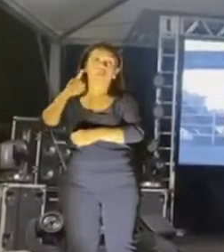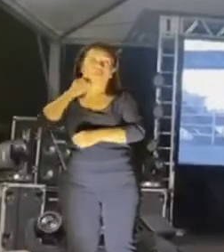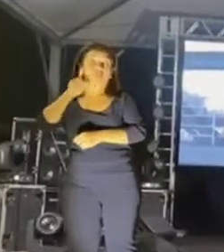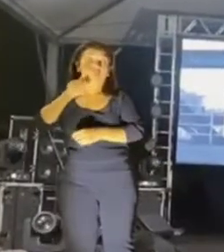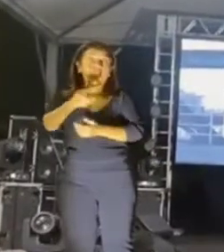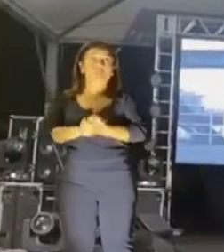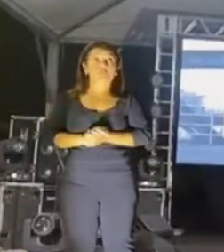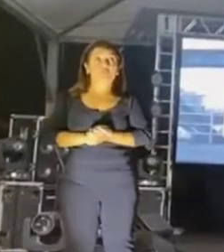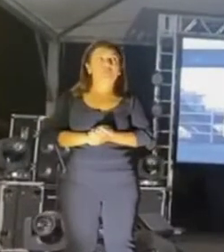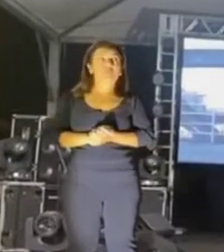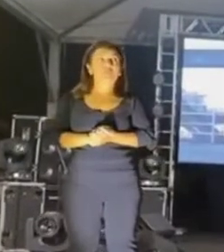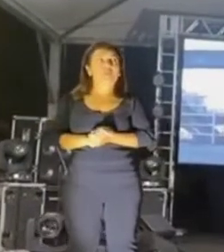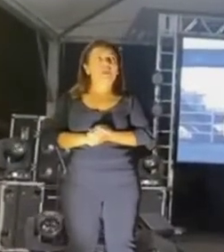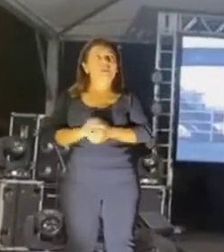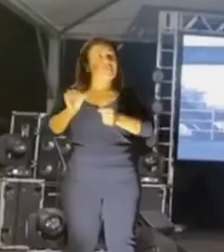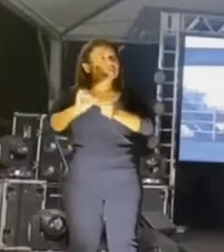fizeram isso pra